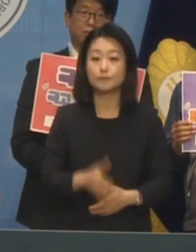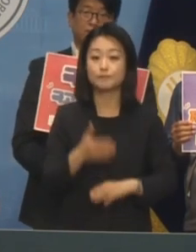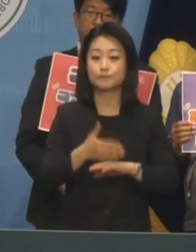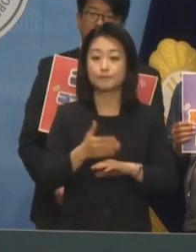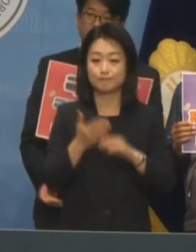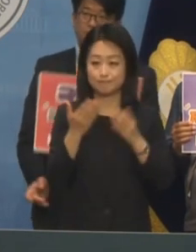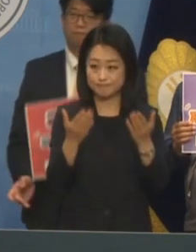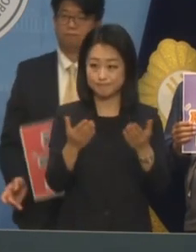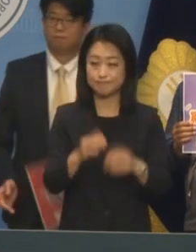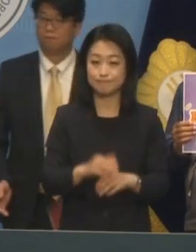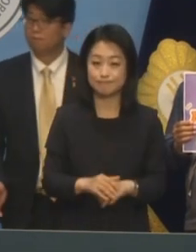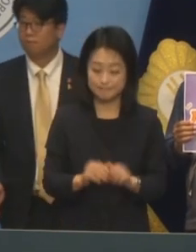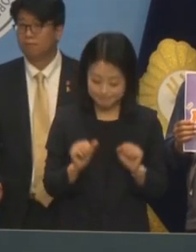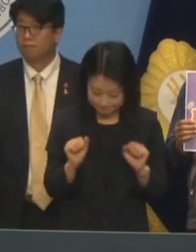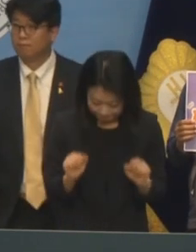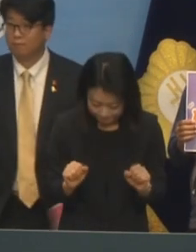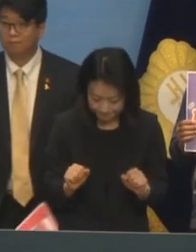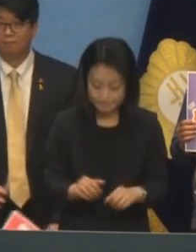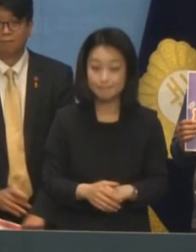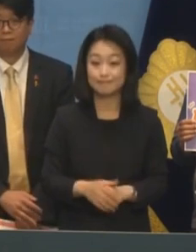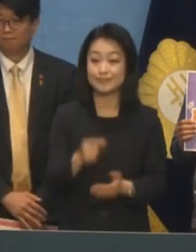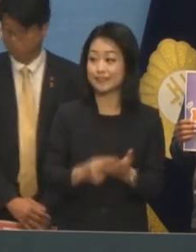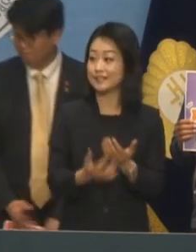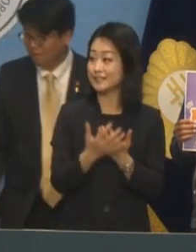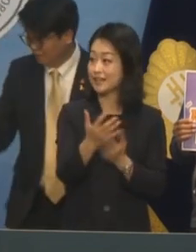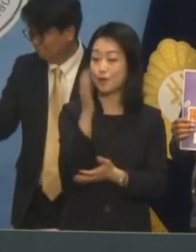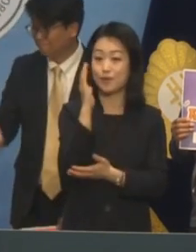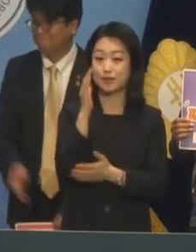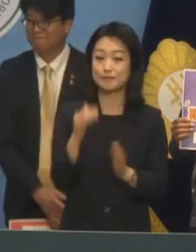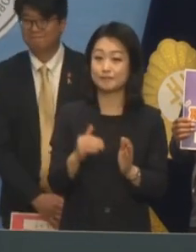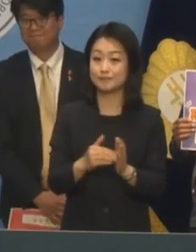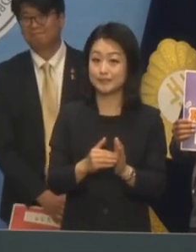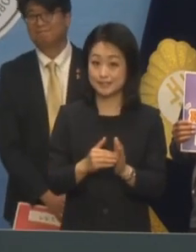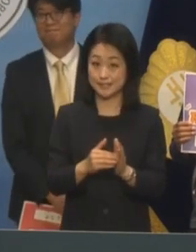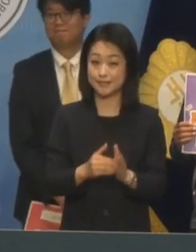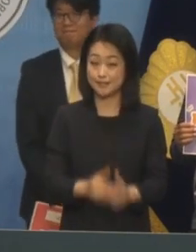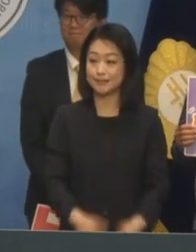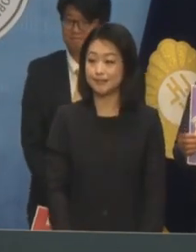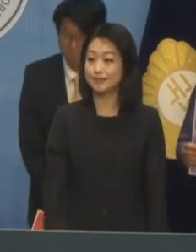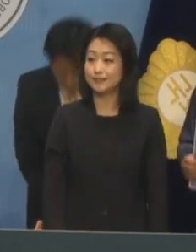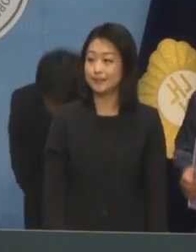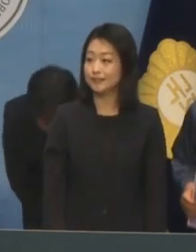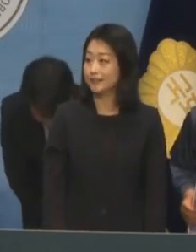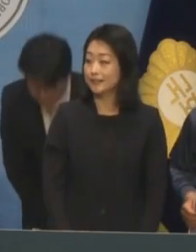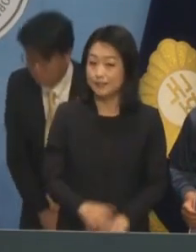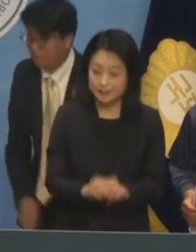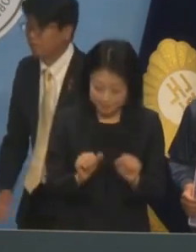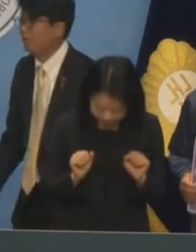고맙습니다. 이상 기자회견 마치도록 하겠습니다.